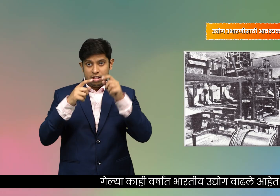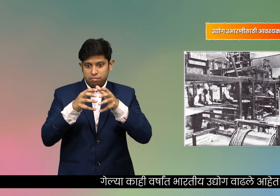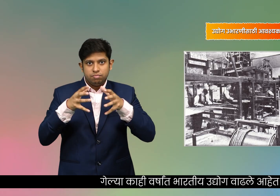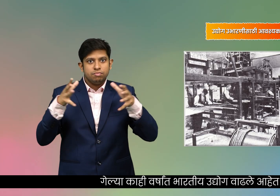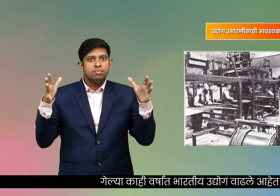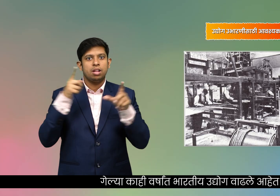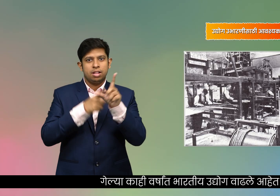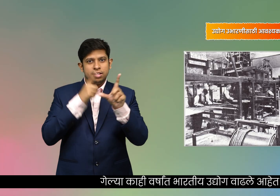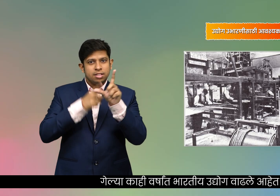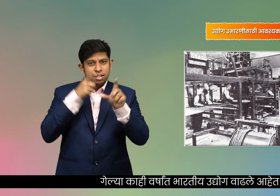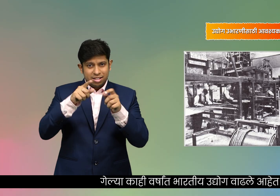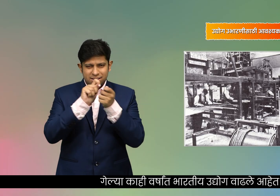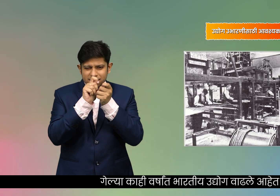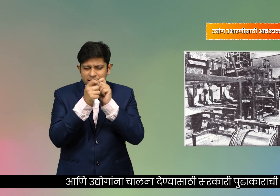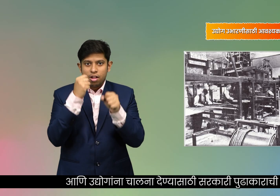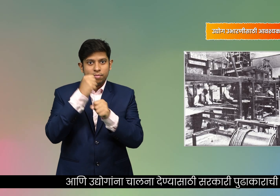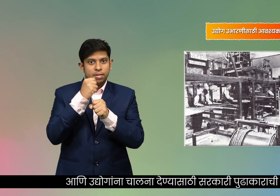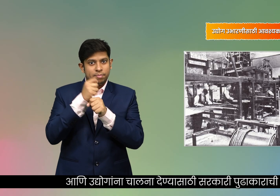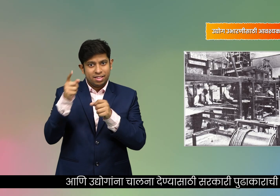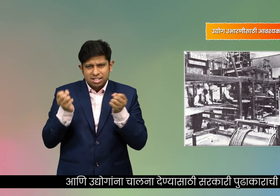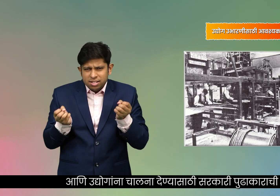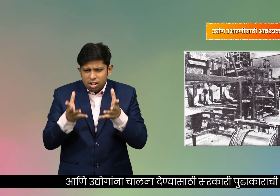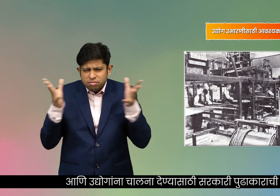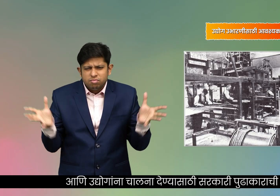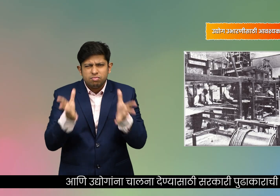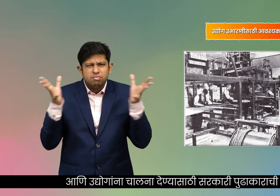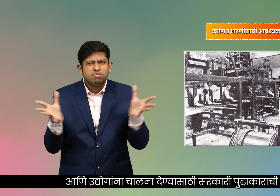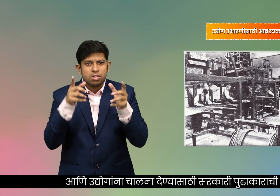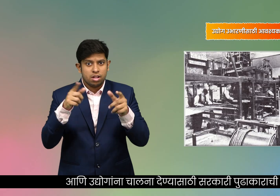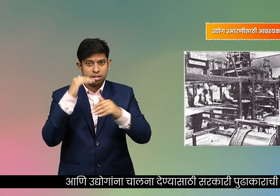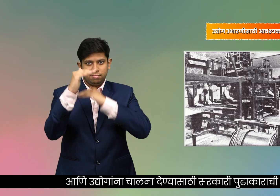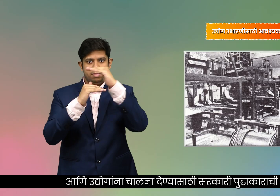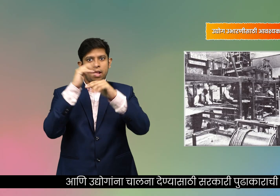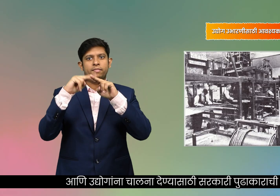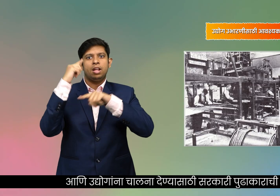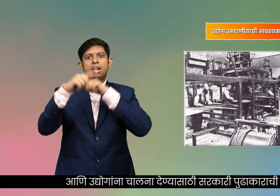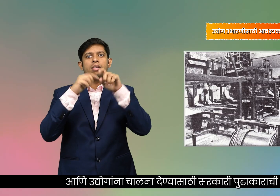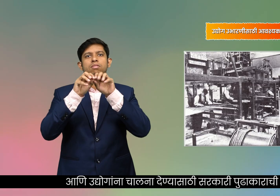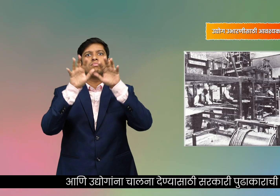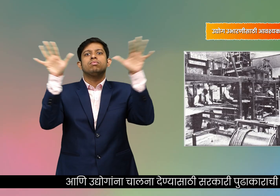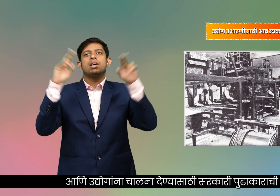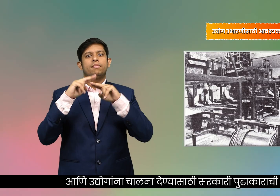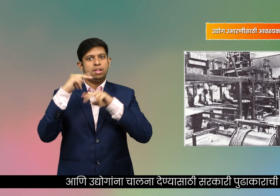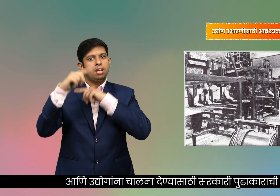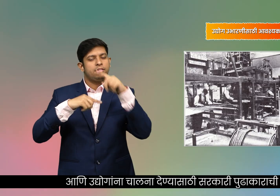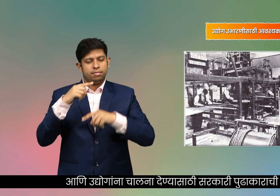उद्योग वाढले आहेत आणि उद्योगांना चालना देण्यासाठी सरकारी पुढाकाराची